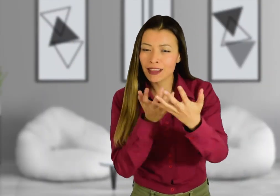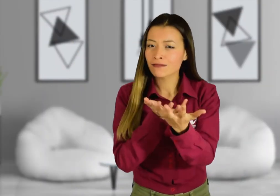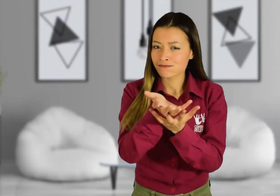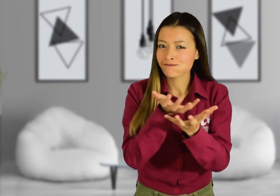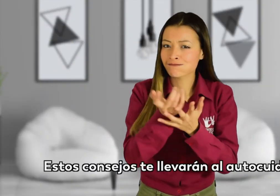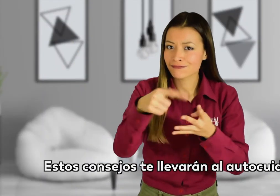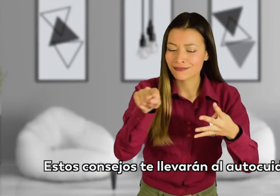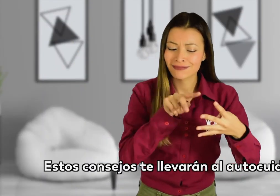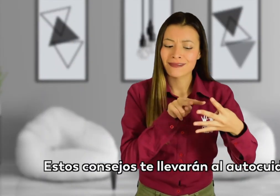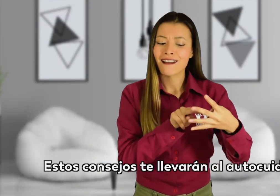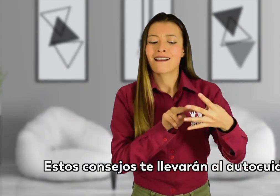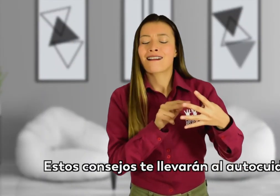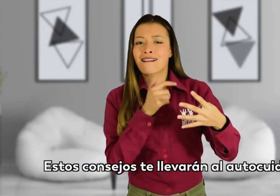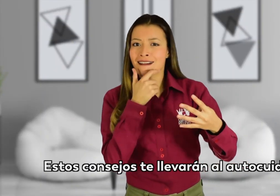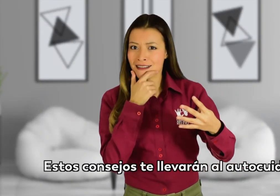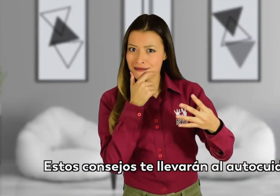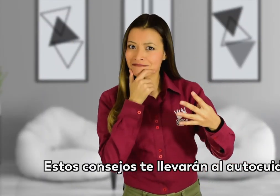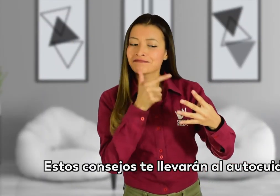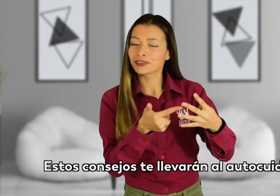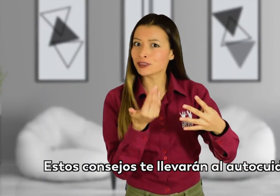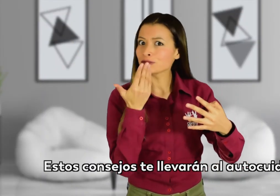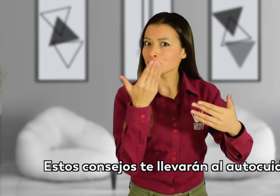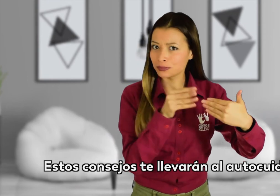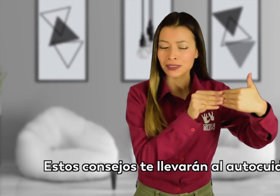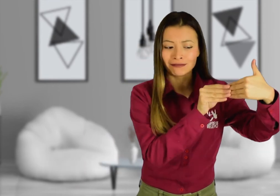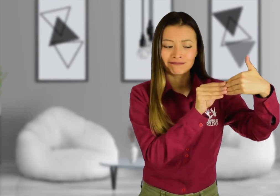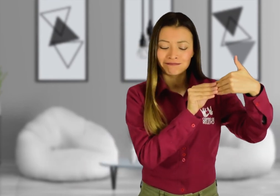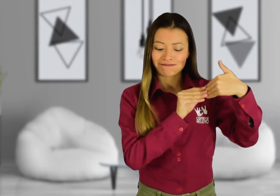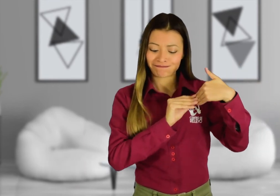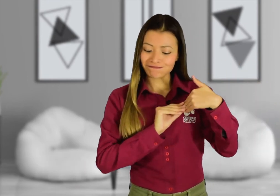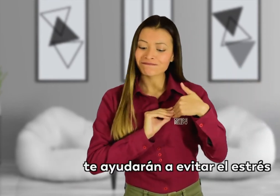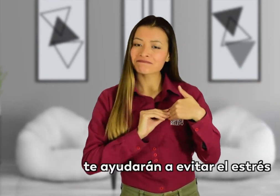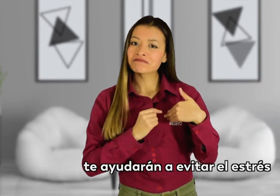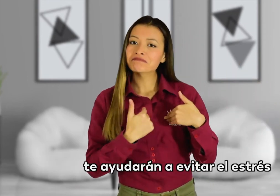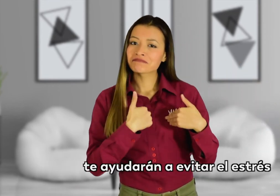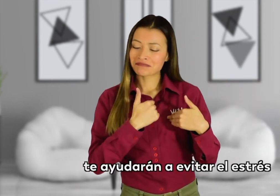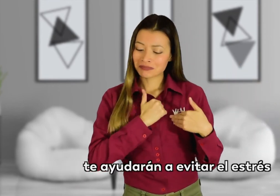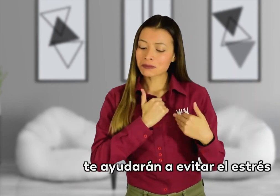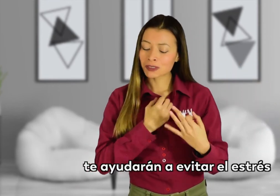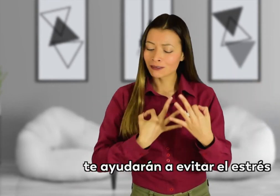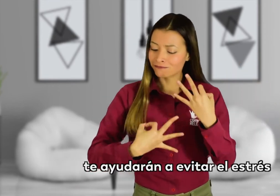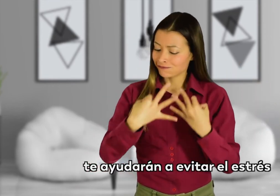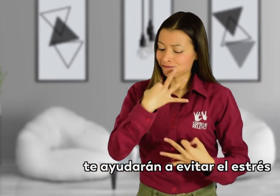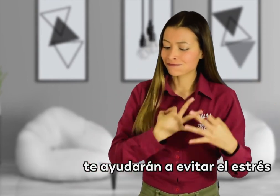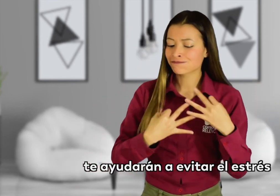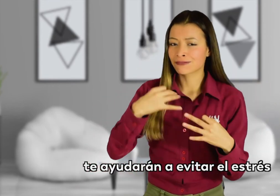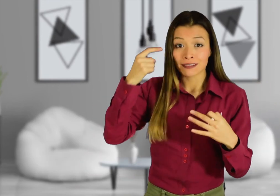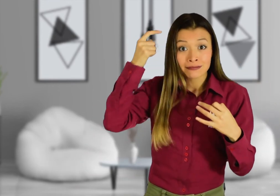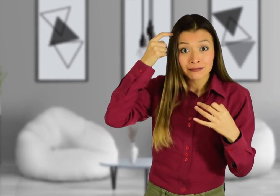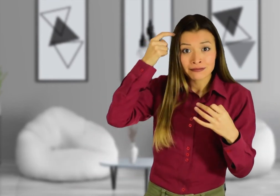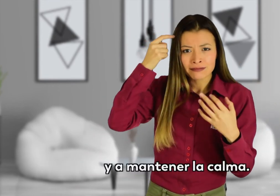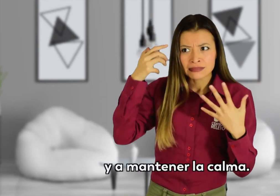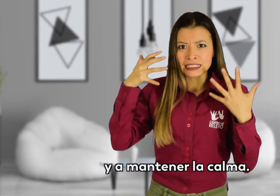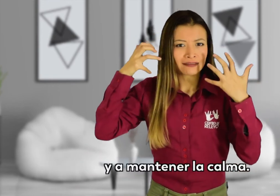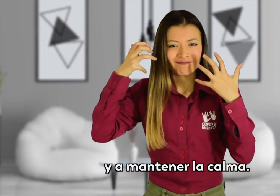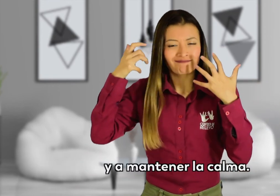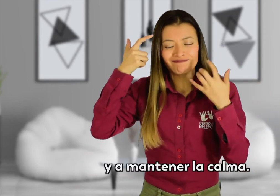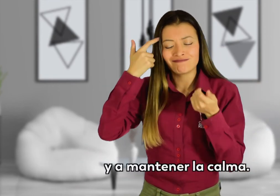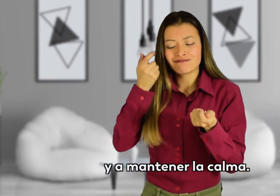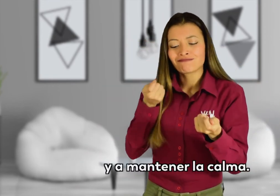Estos consejos te llevarán al autocuidado, te ayudarán a evitar el estrés y a mantener